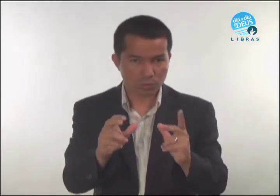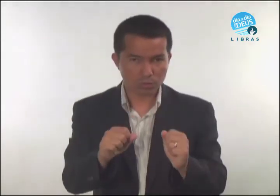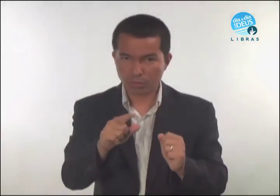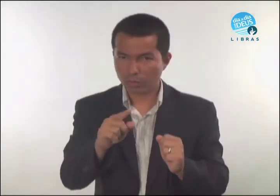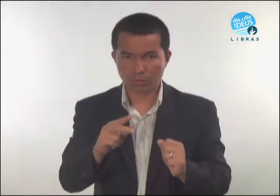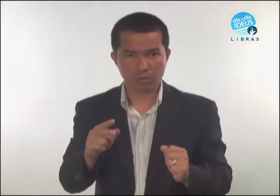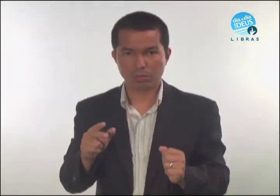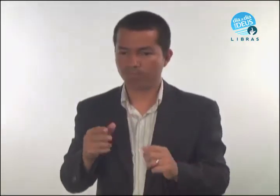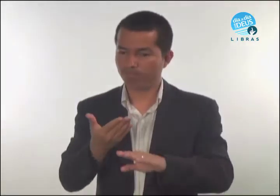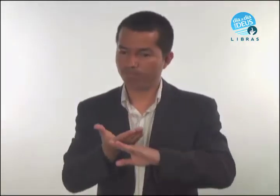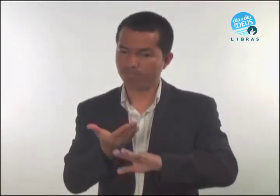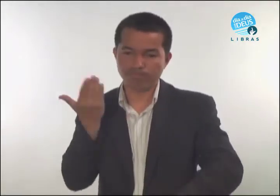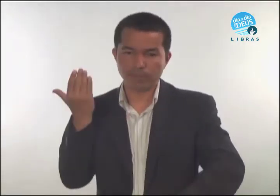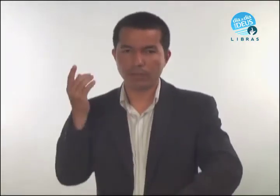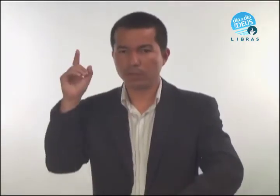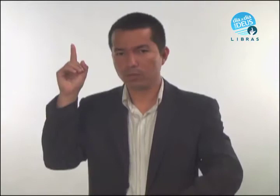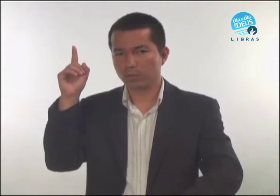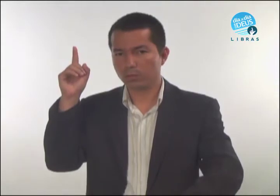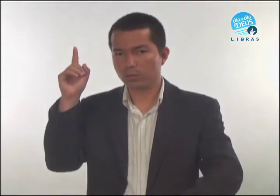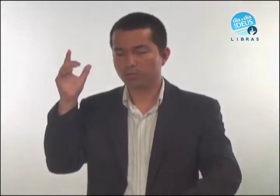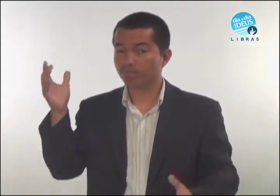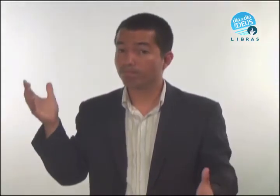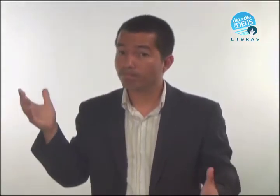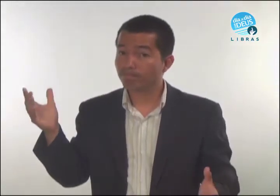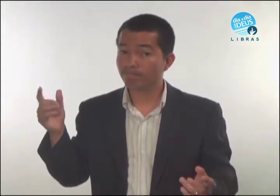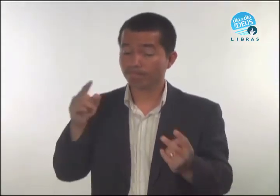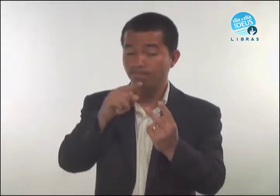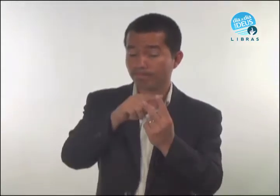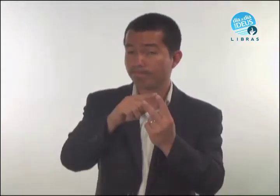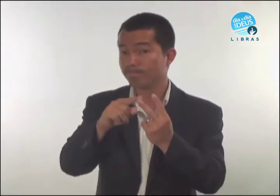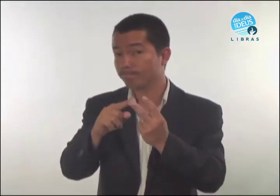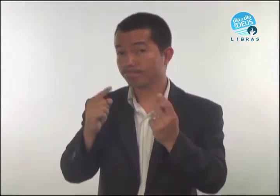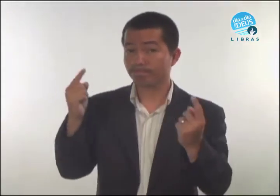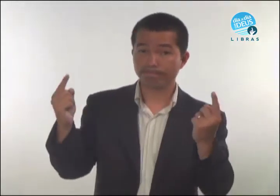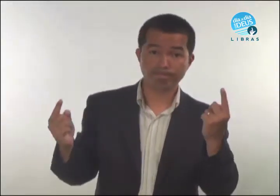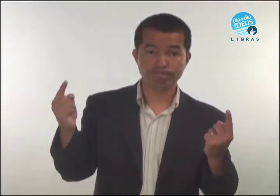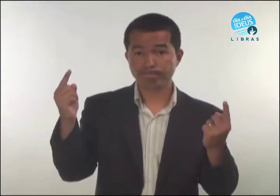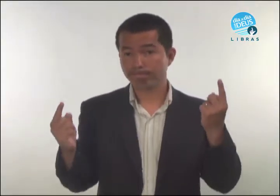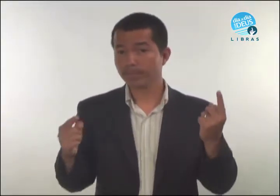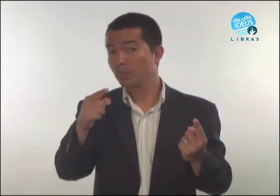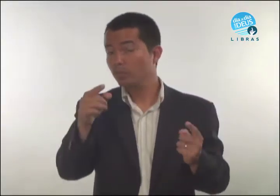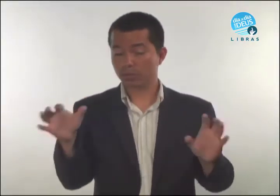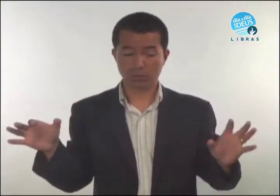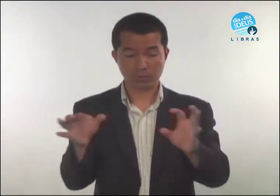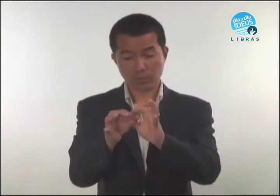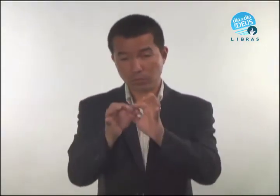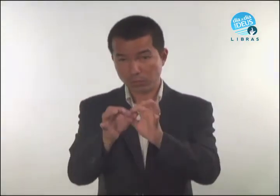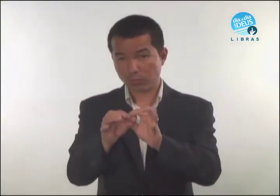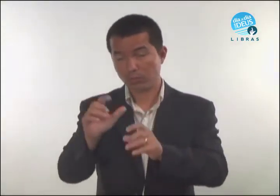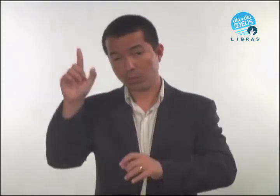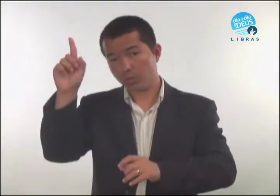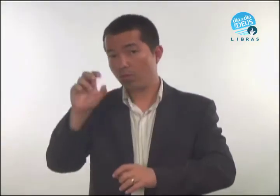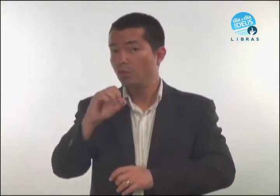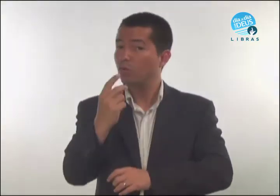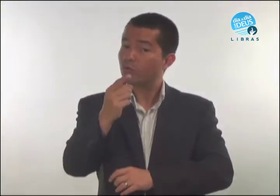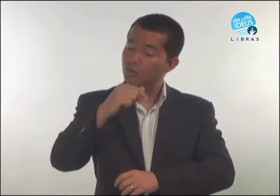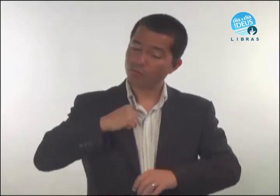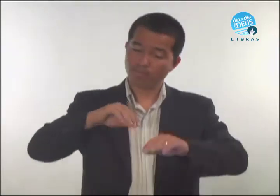não tem parte com Ele. E esse texto de Hebreus é fortíssimo. Ele diz assim: gente, se